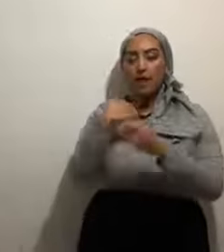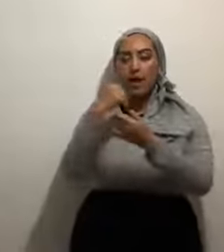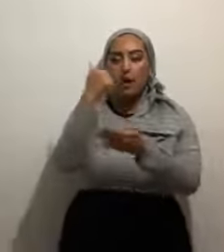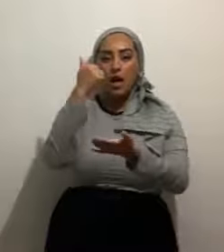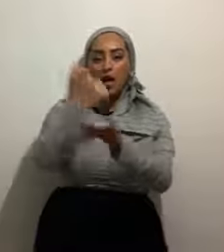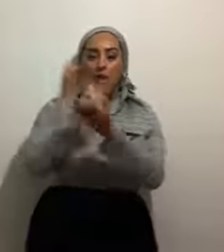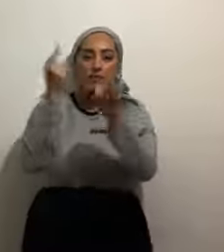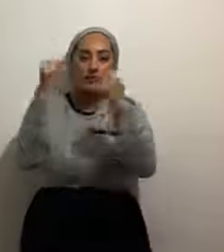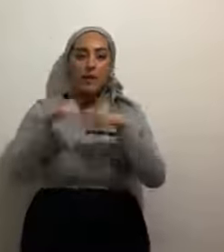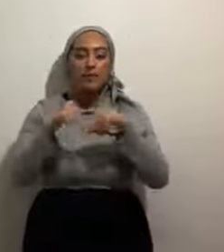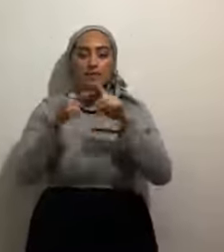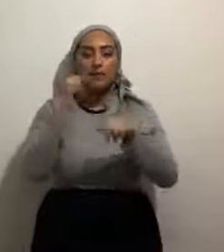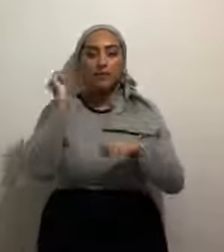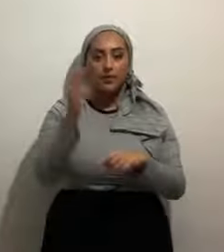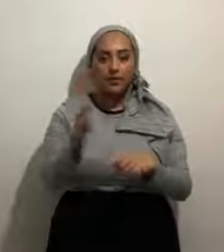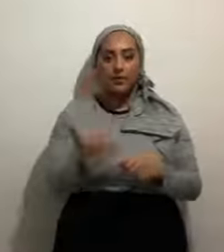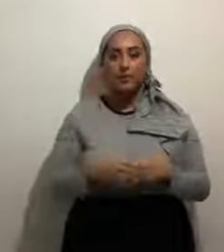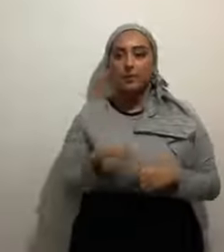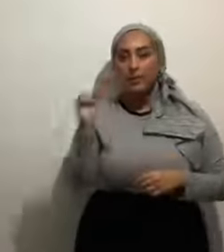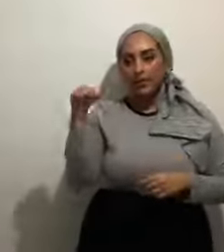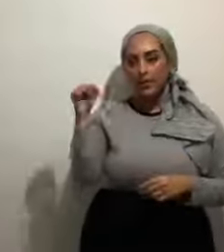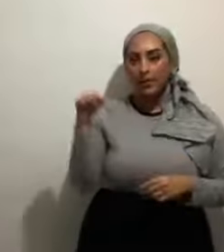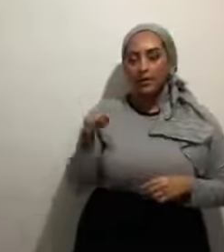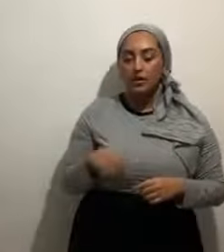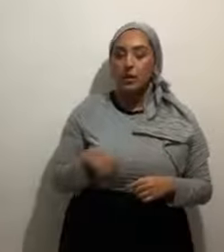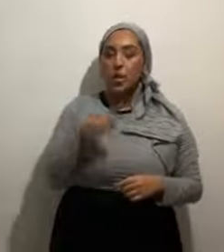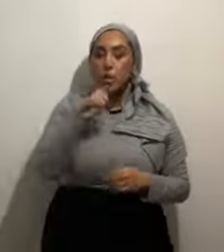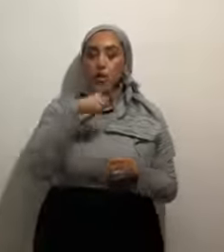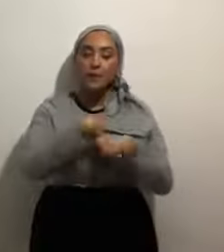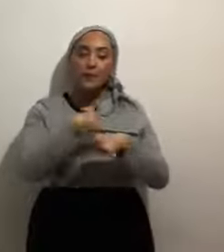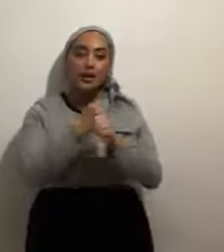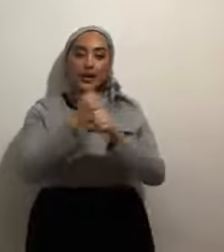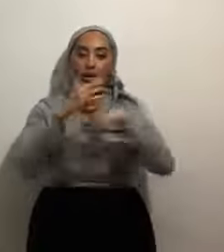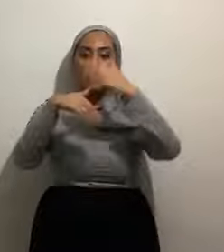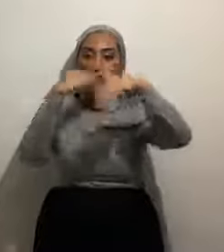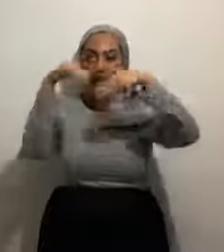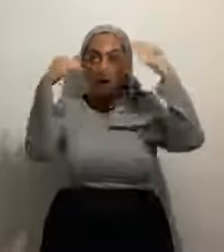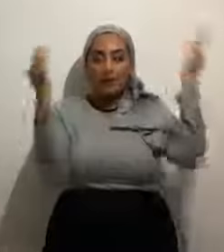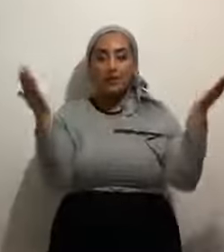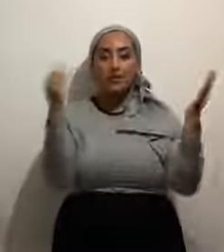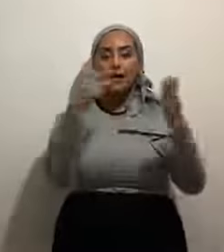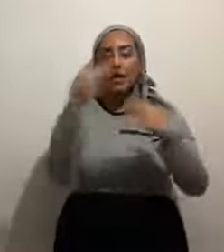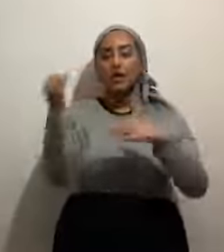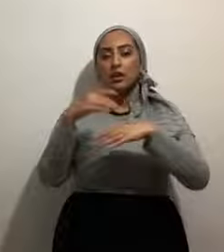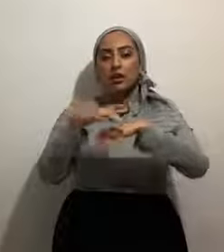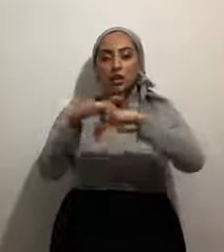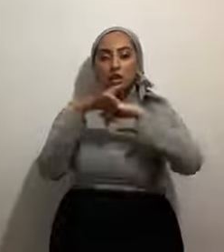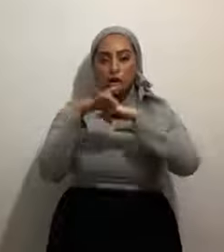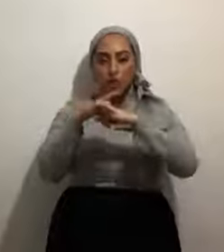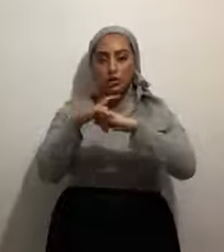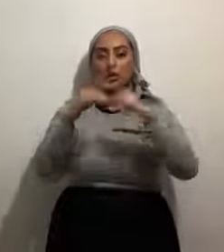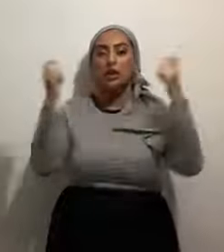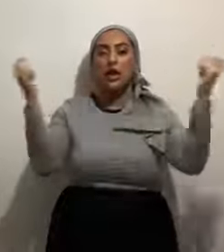Yahweh. ¿Verdad? Quien hizo los cielos y la tierra. ¡Aleluya!